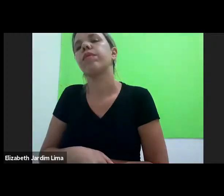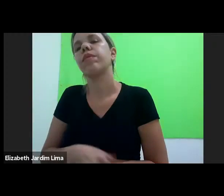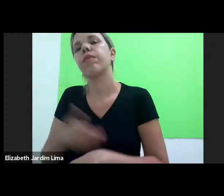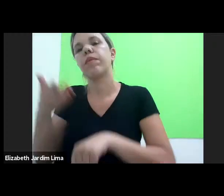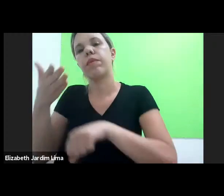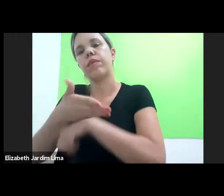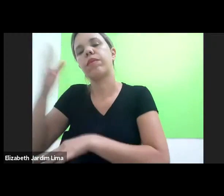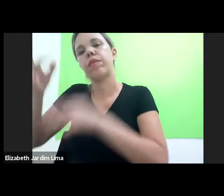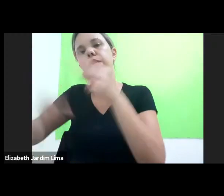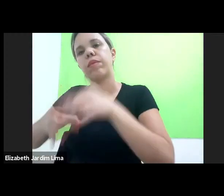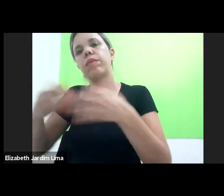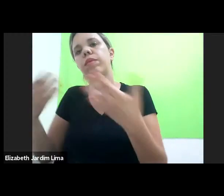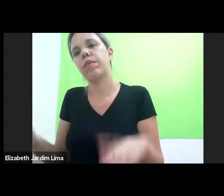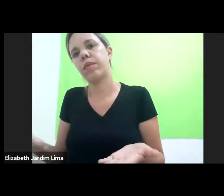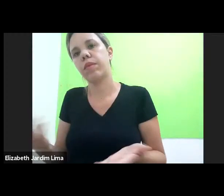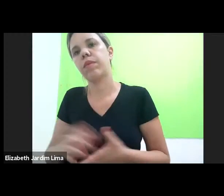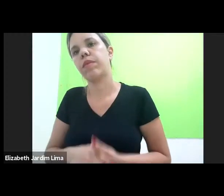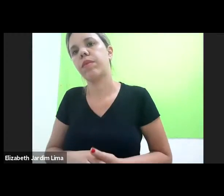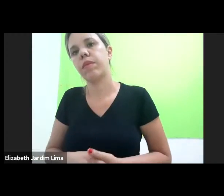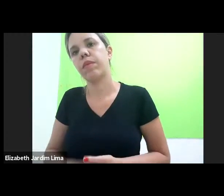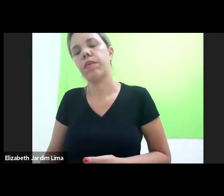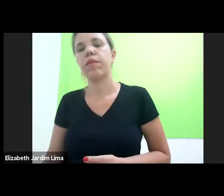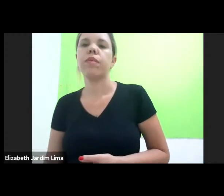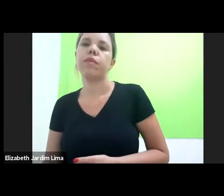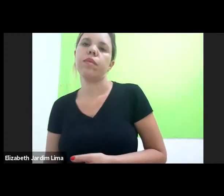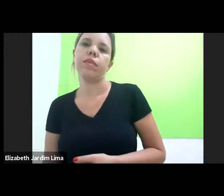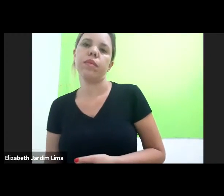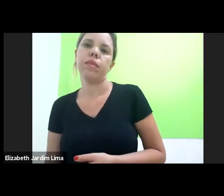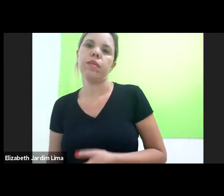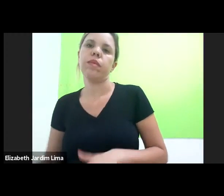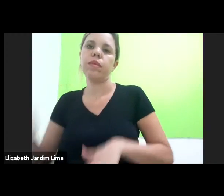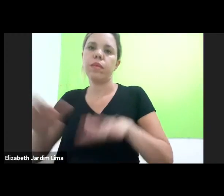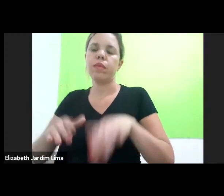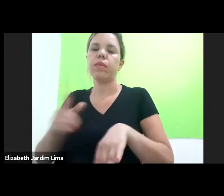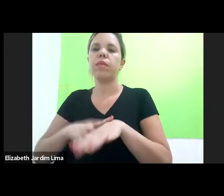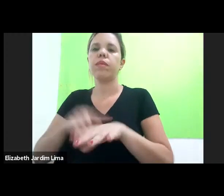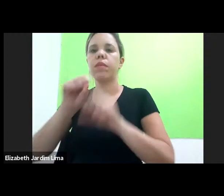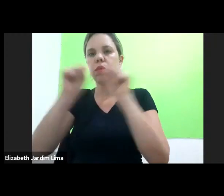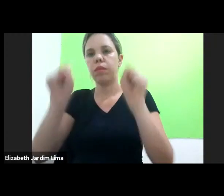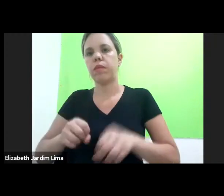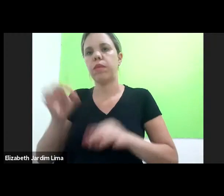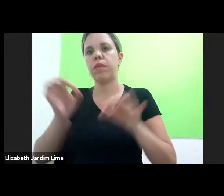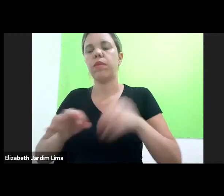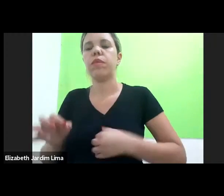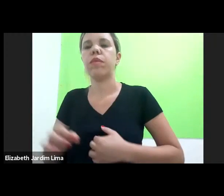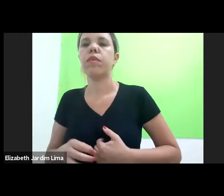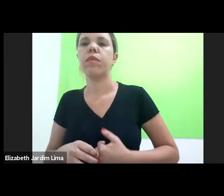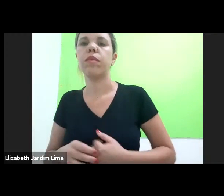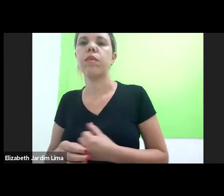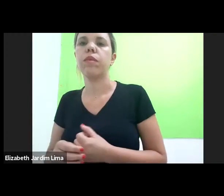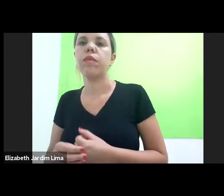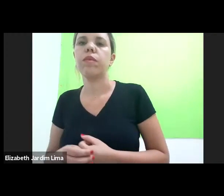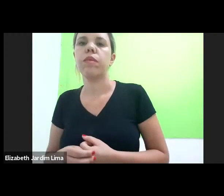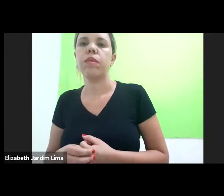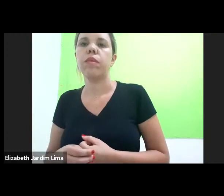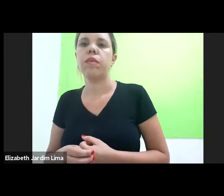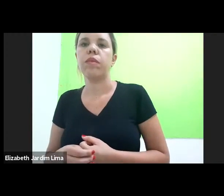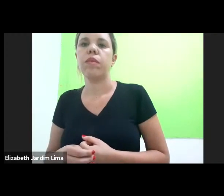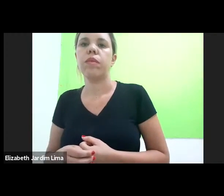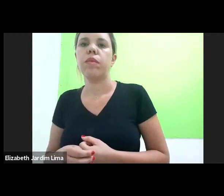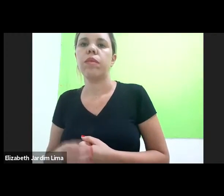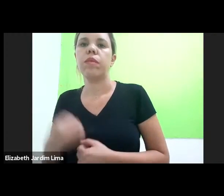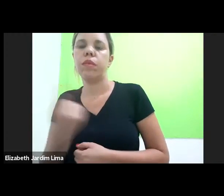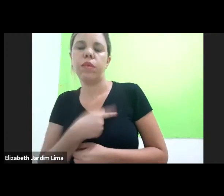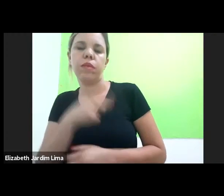justiça é um deles, né? Ora, o sistema de justiça nos considera, nos reinsere numa condição